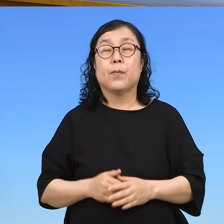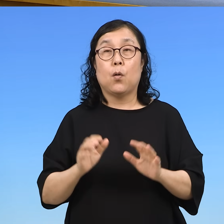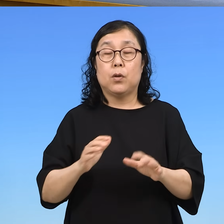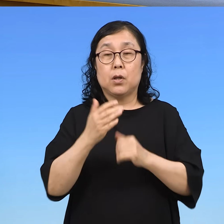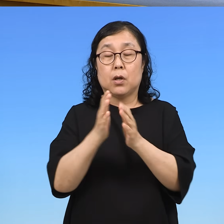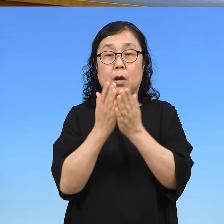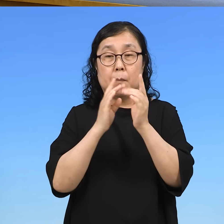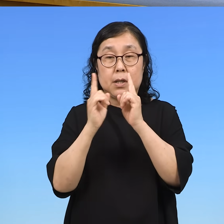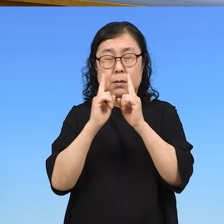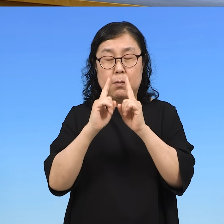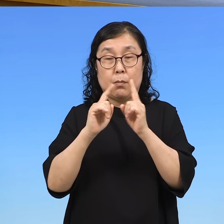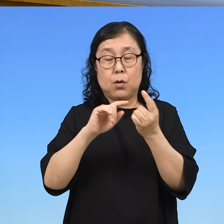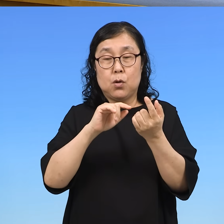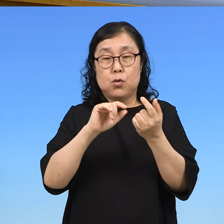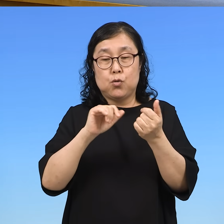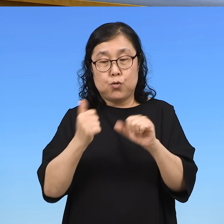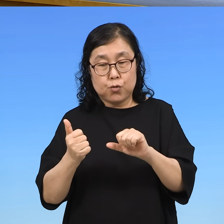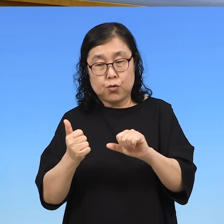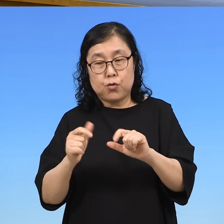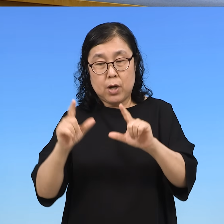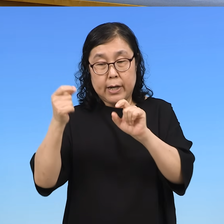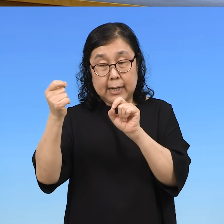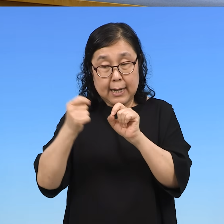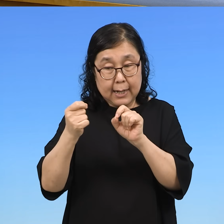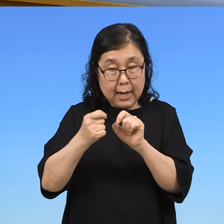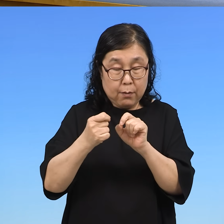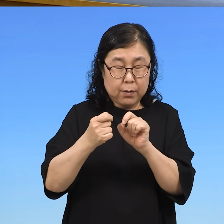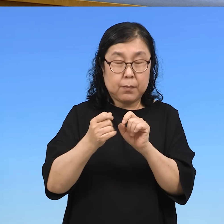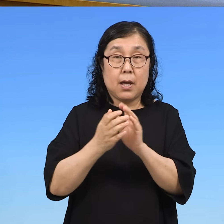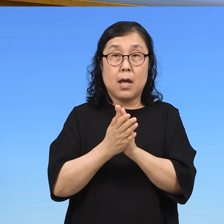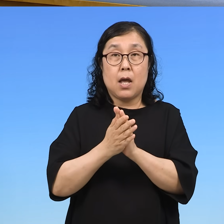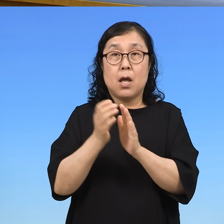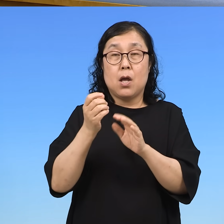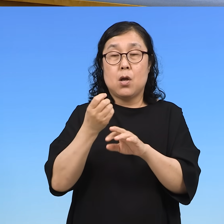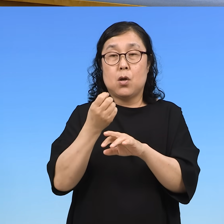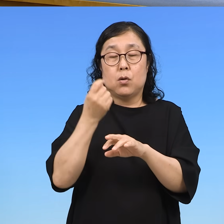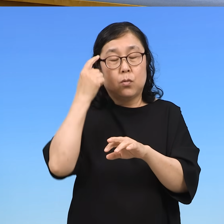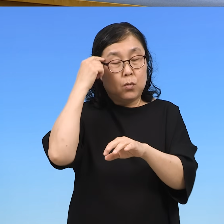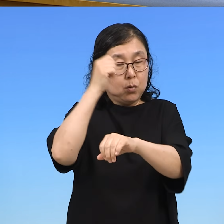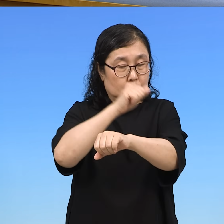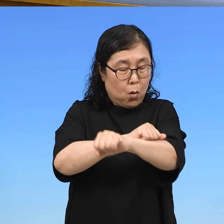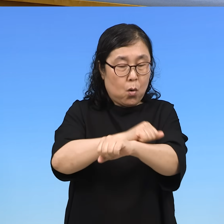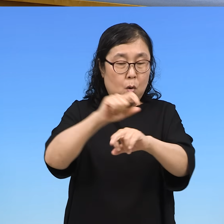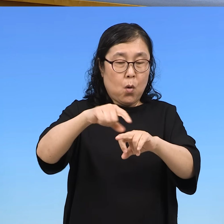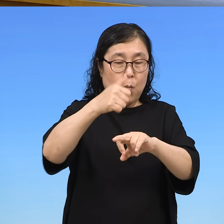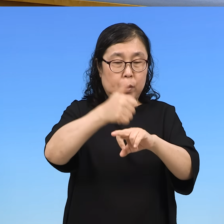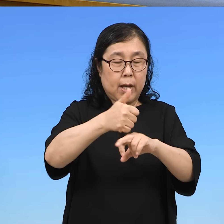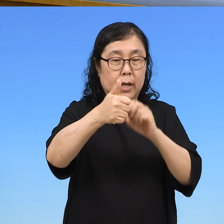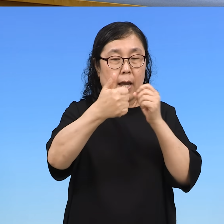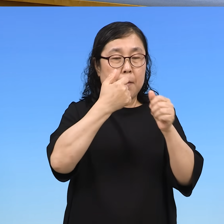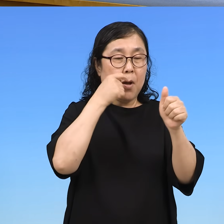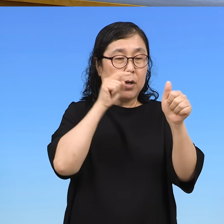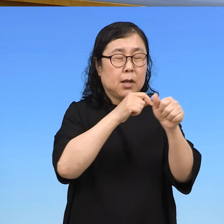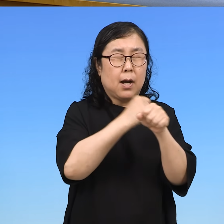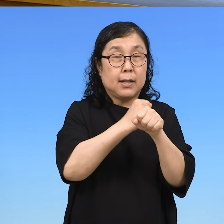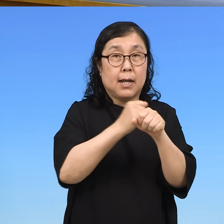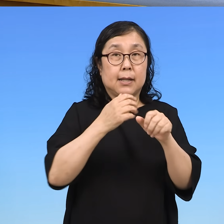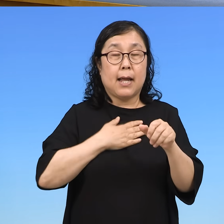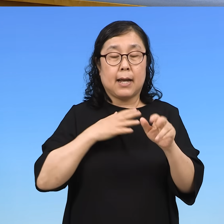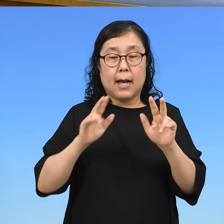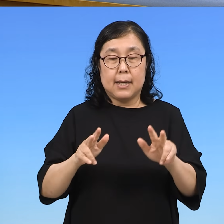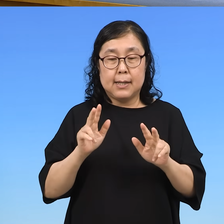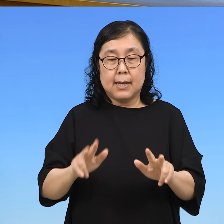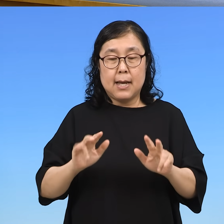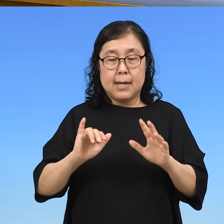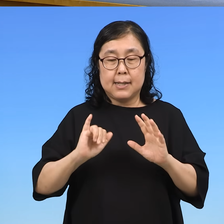2절을 보십시오. 다윗이 죽을 날이 임박하매 그의 아들 솔로몬에게 명령하여 이르되 내가